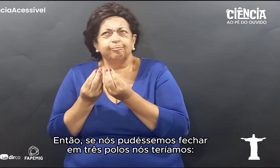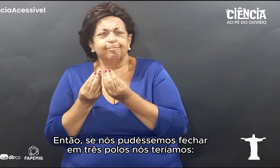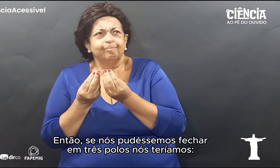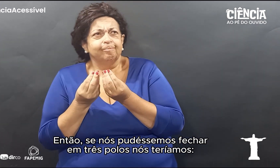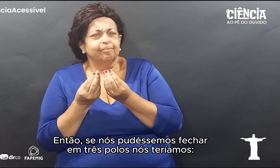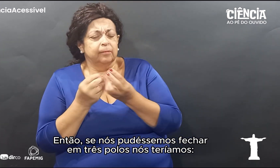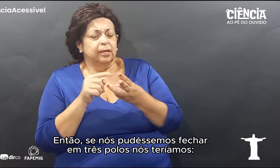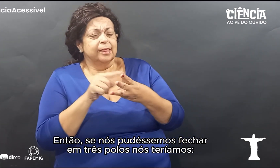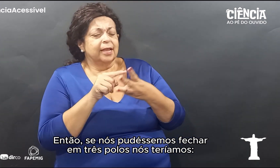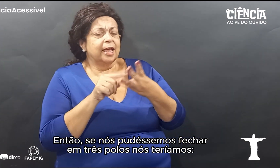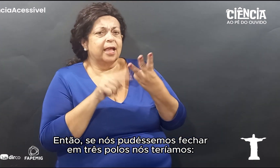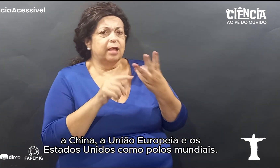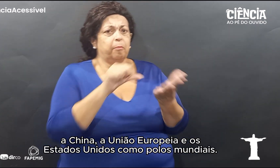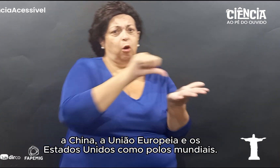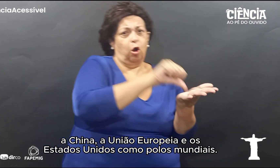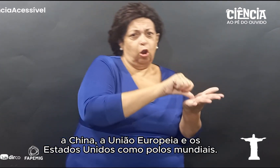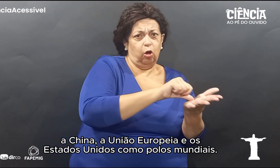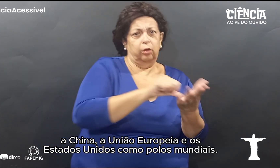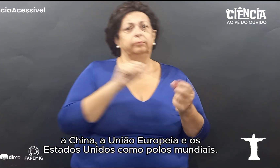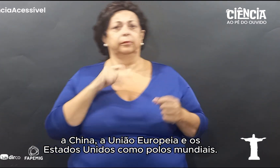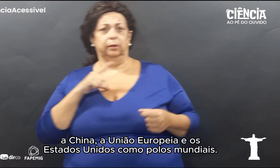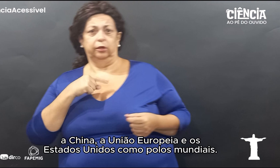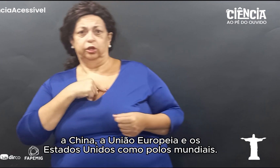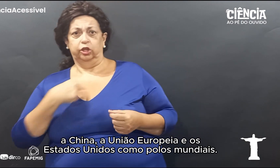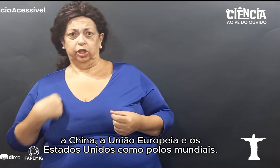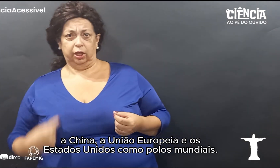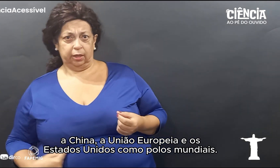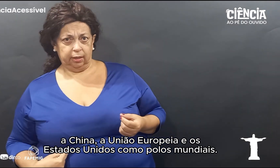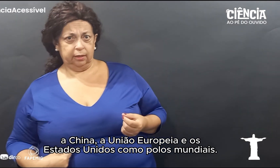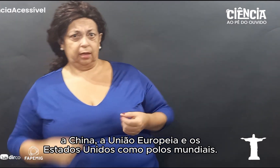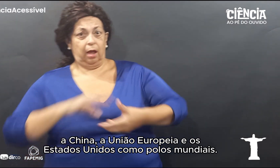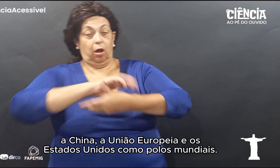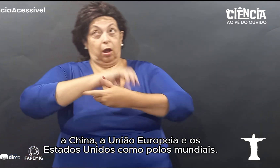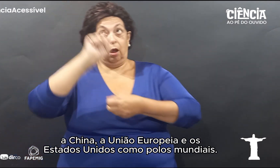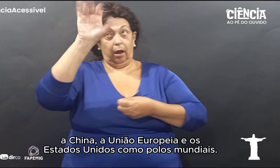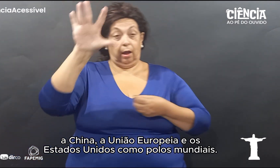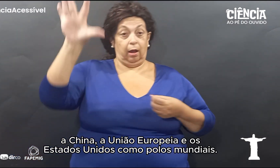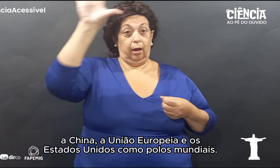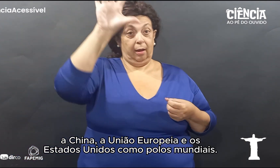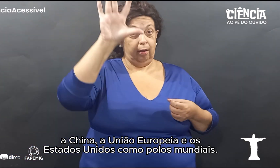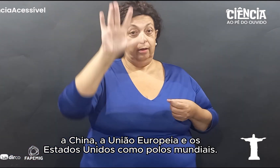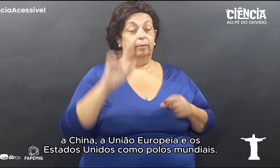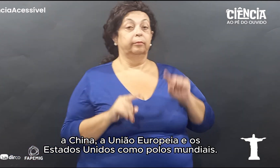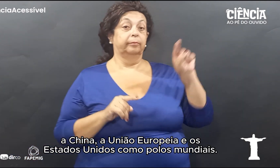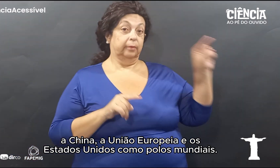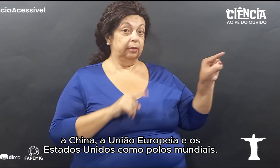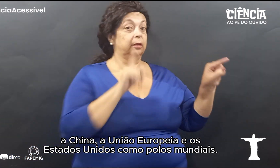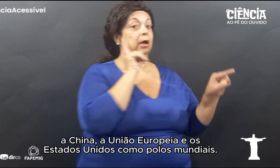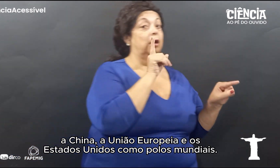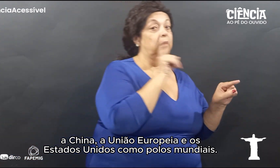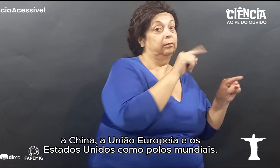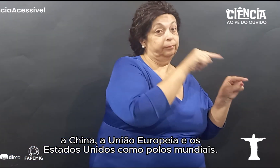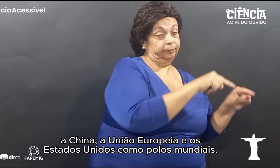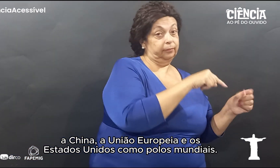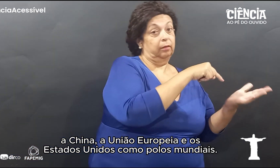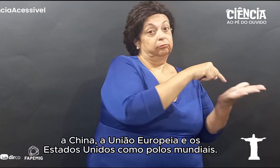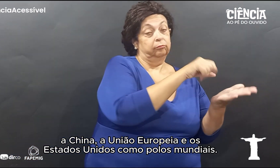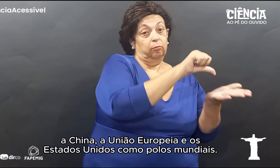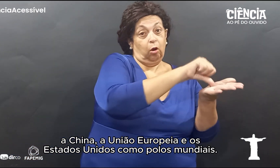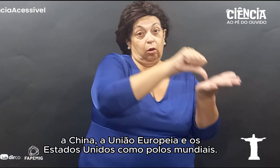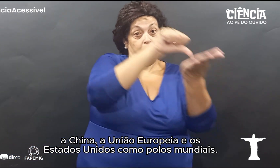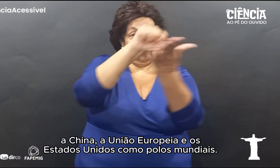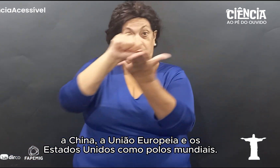fechar em 3 polos, nós teríamos a China, a União Europeia e os Estados Unidos como